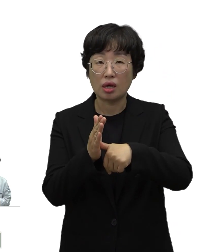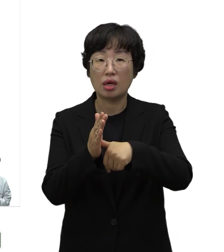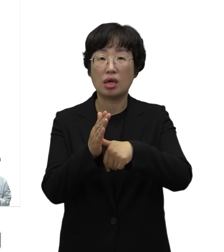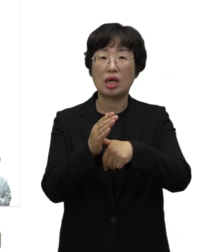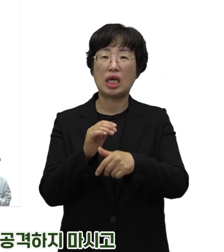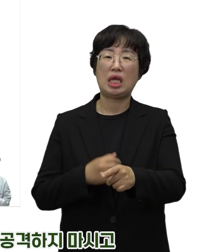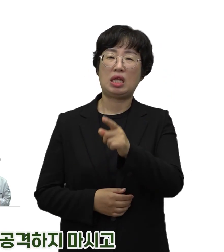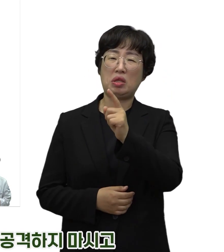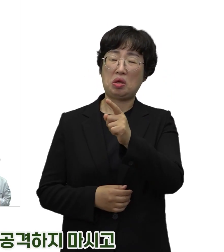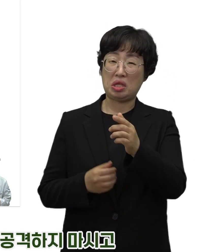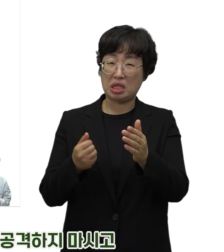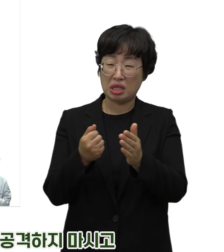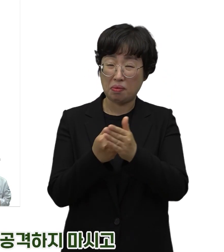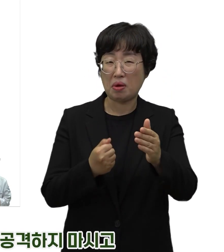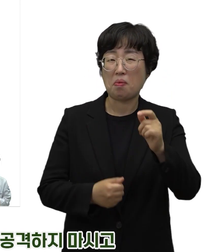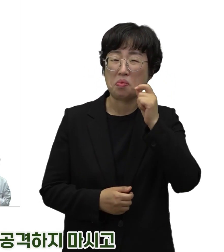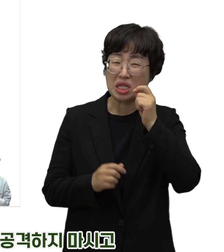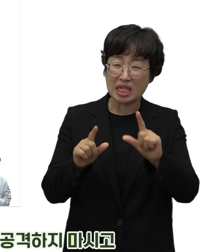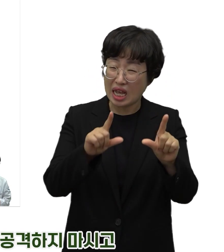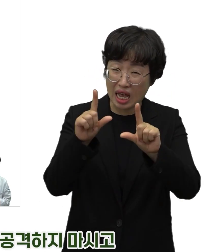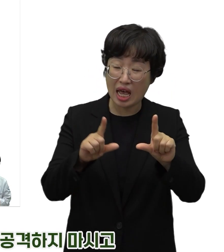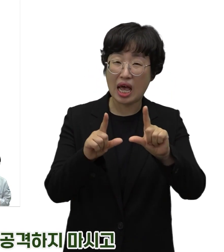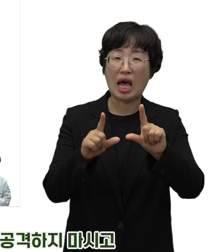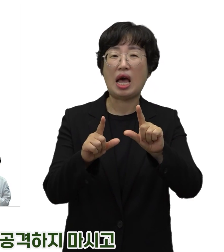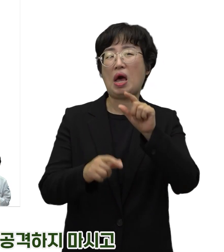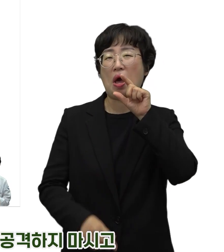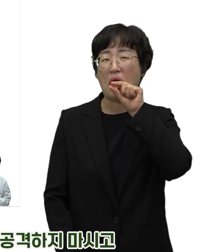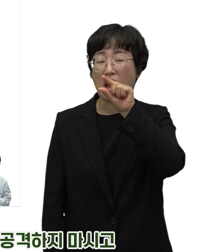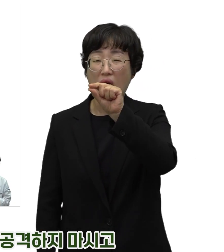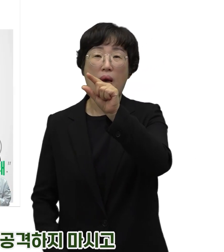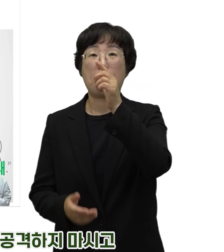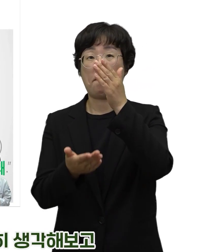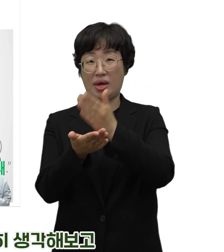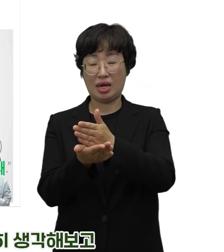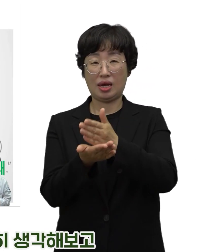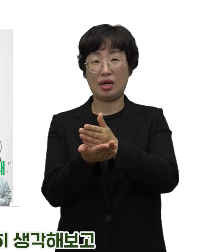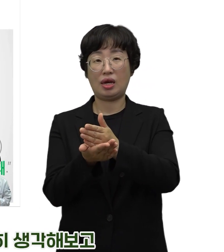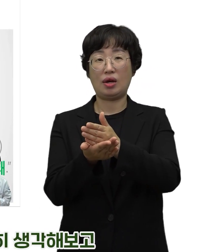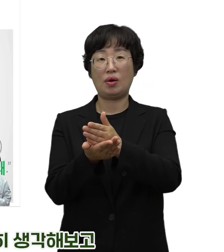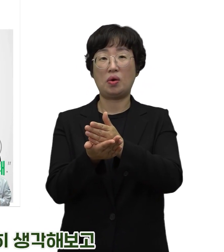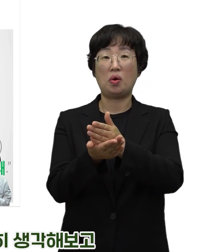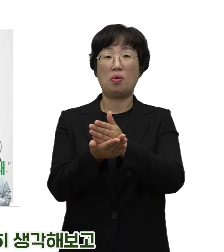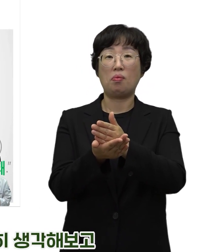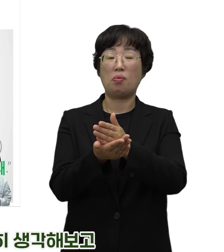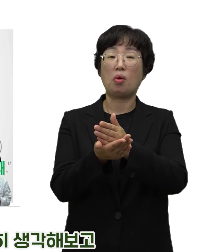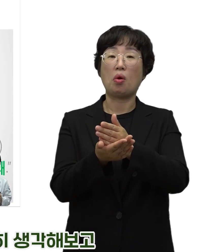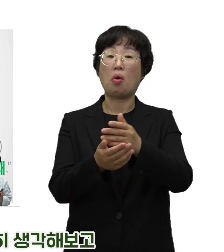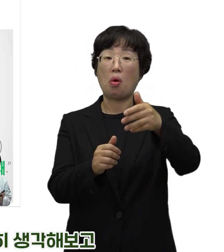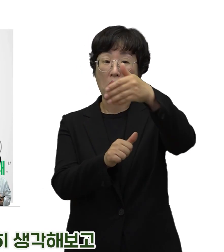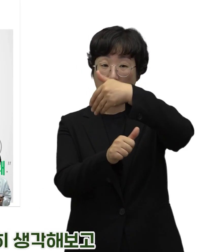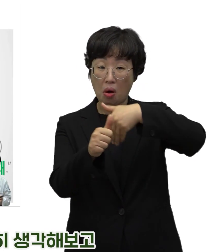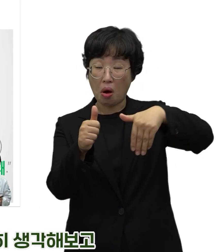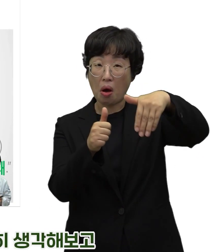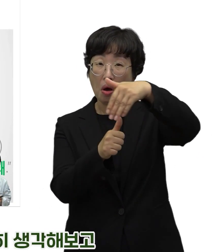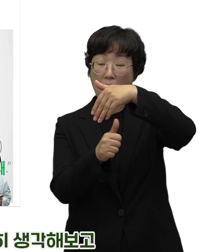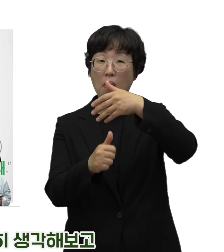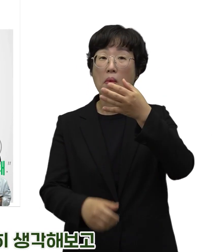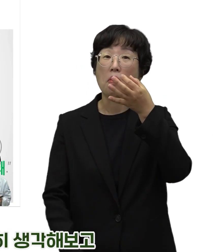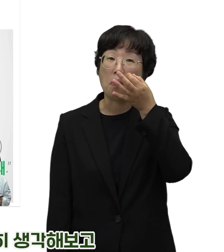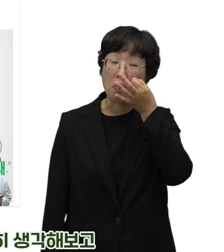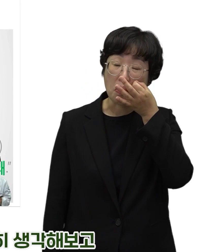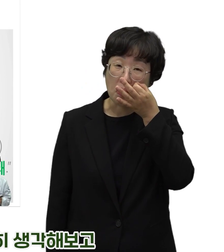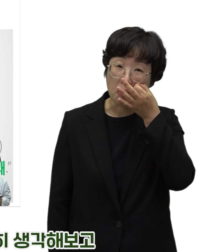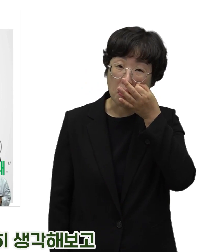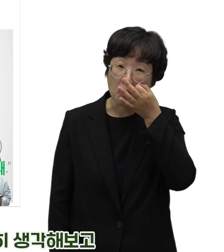정말 당신 때문에 스트레스 받아서 못 살겠다 이렇게 공격하지 마시고 다음과 같이 객관적인 사실을